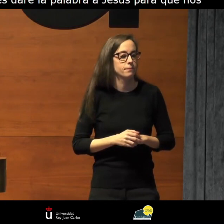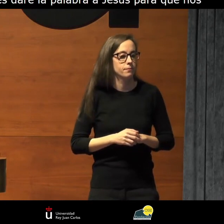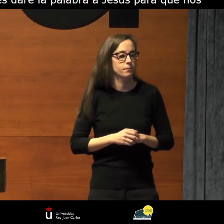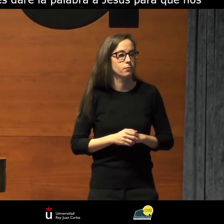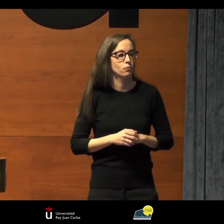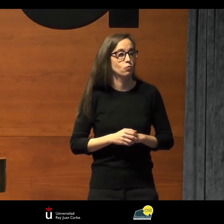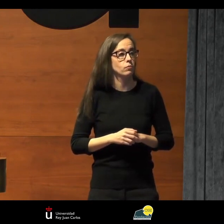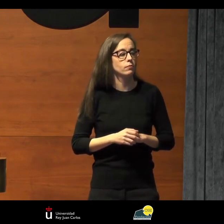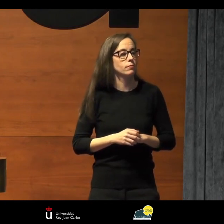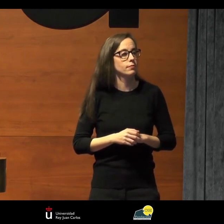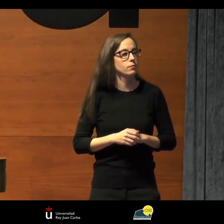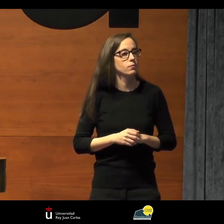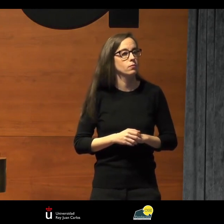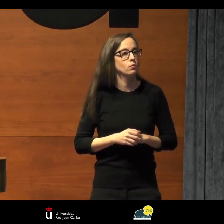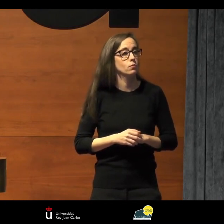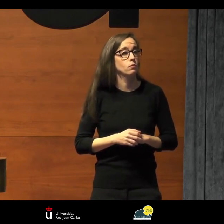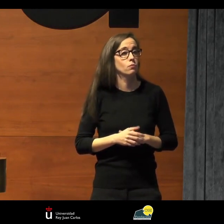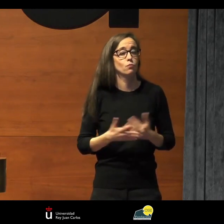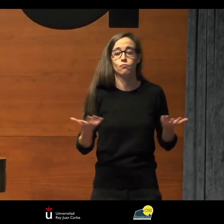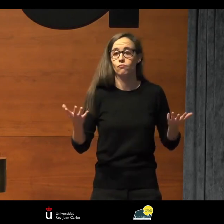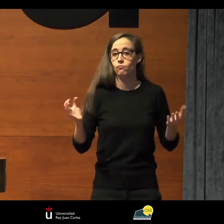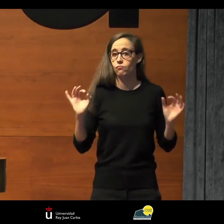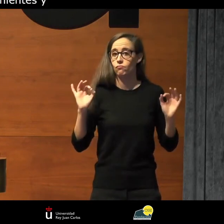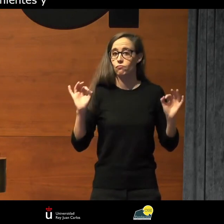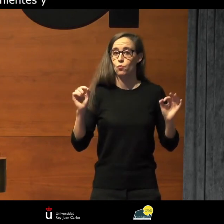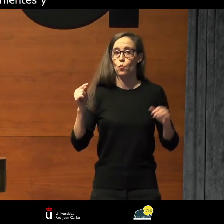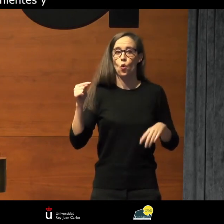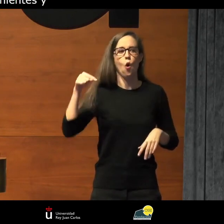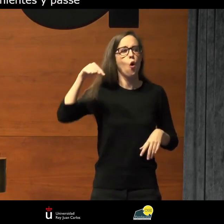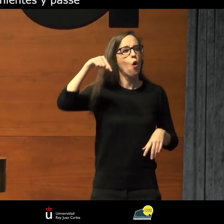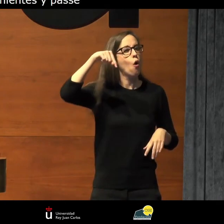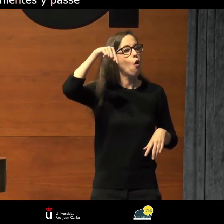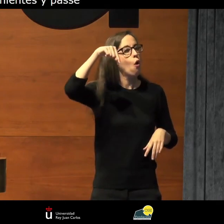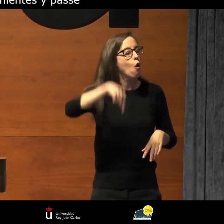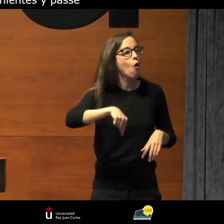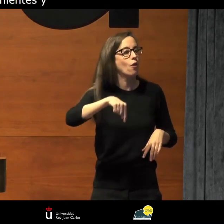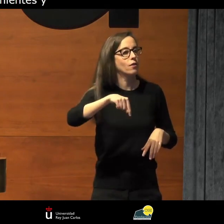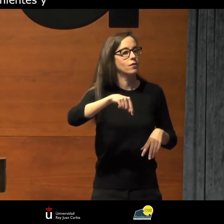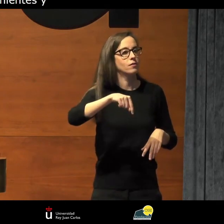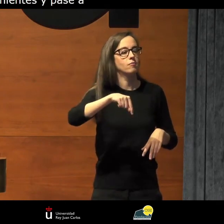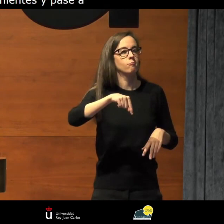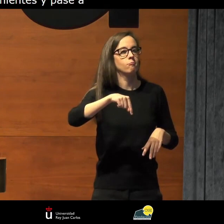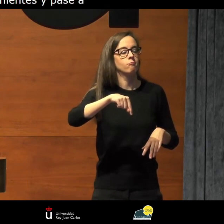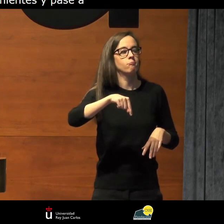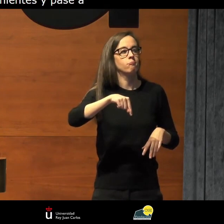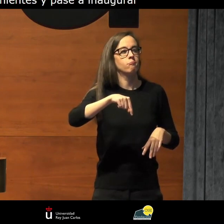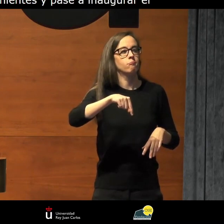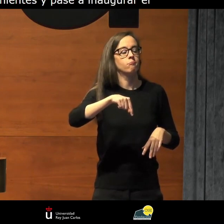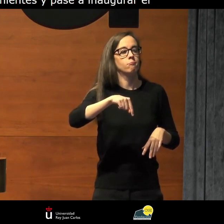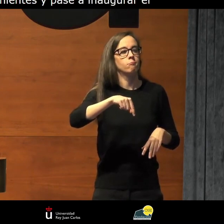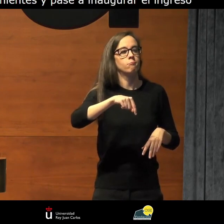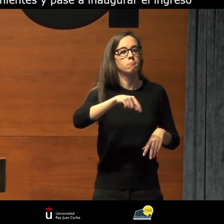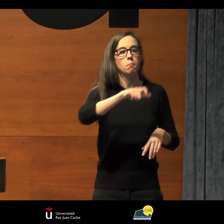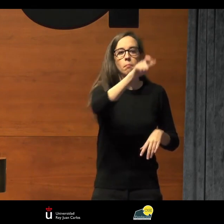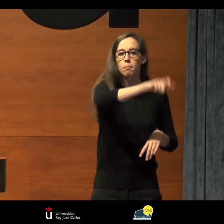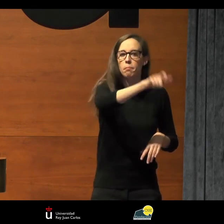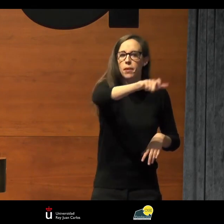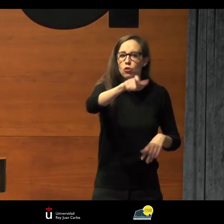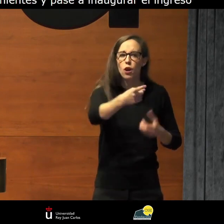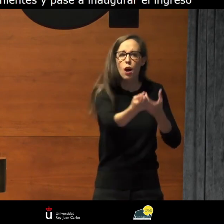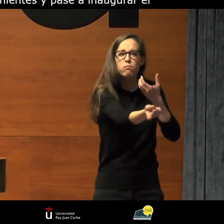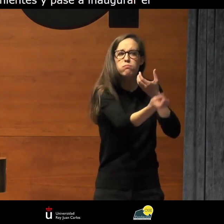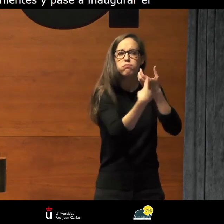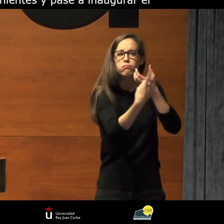Hoy estamos aquí, mucha parte de la comunidad